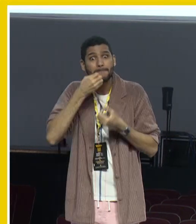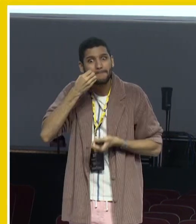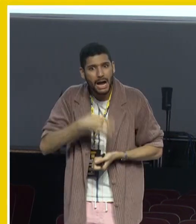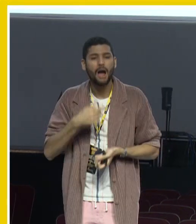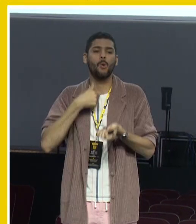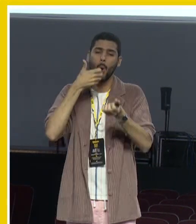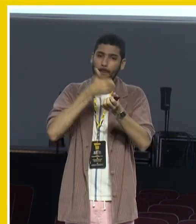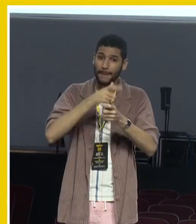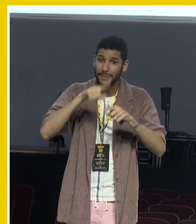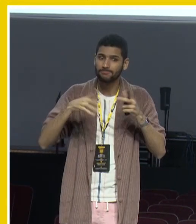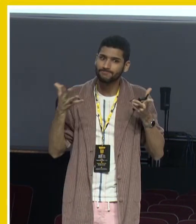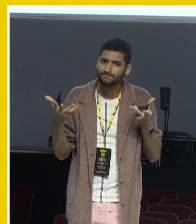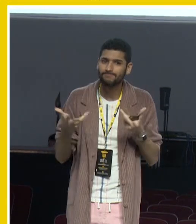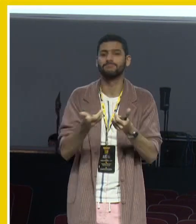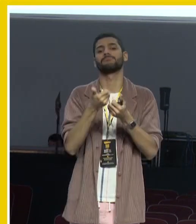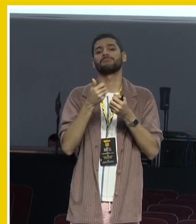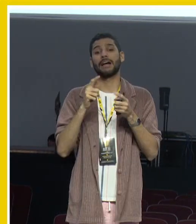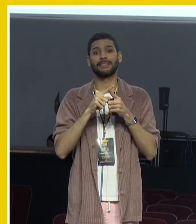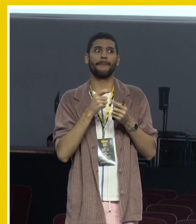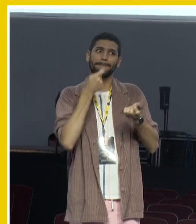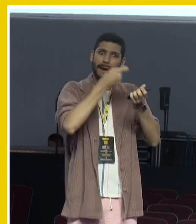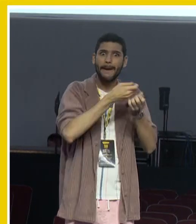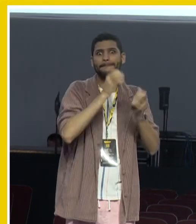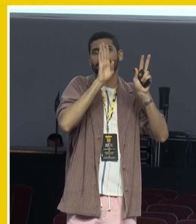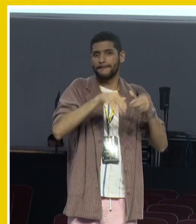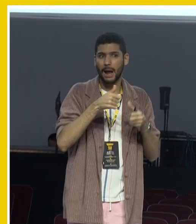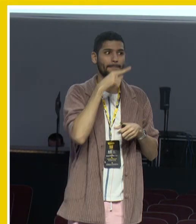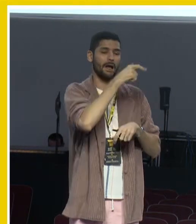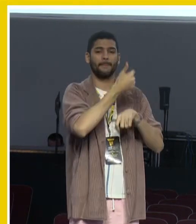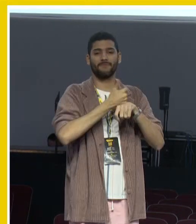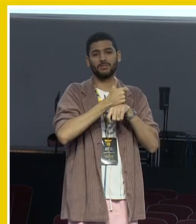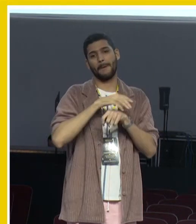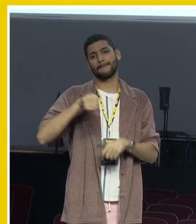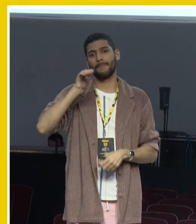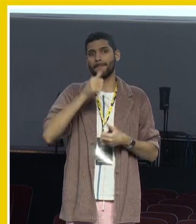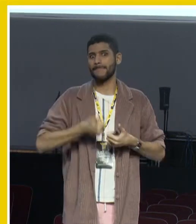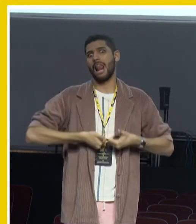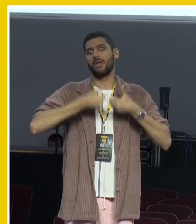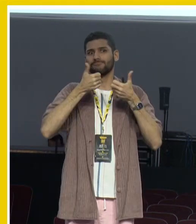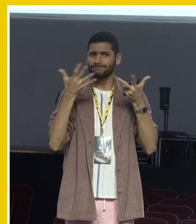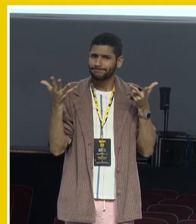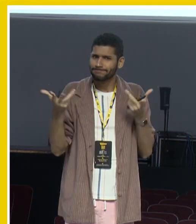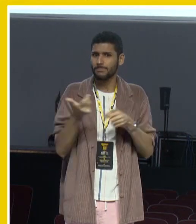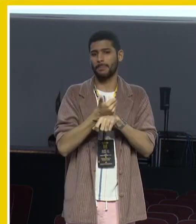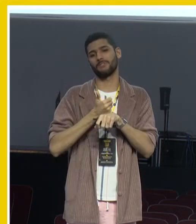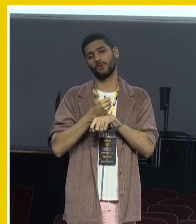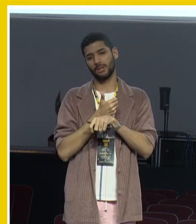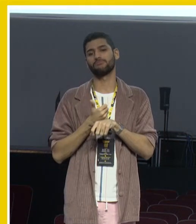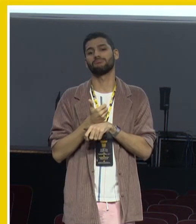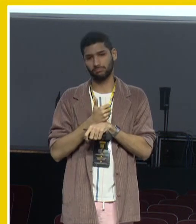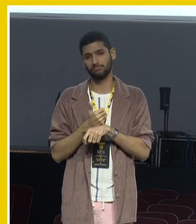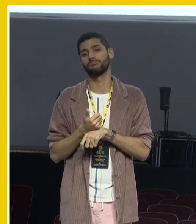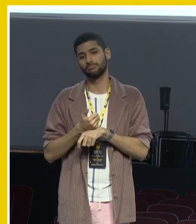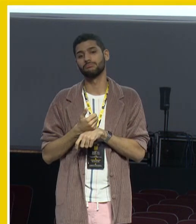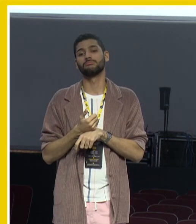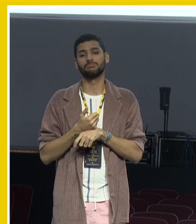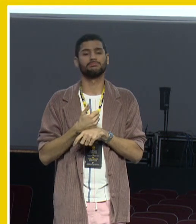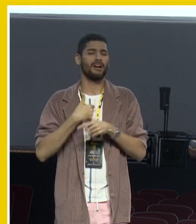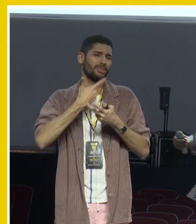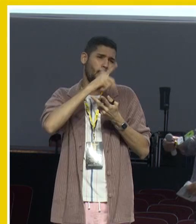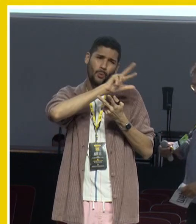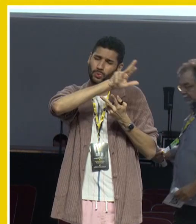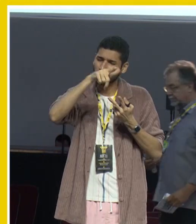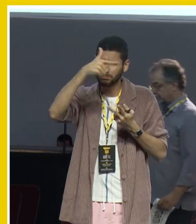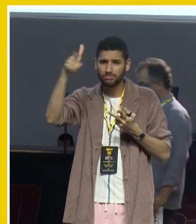para tentar é conseguir verbas para melhorar meu canal para comprar equipamentos novos para melhorar a minha a dublagem do meu